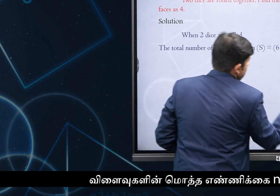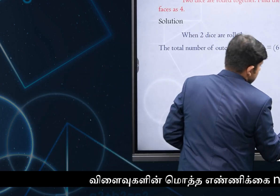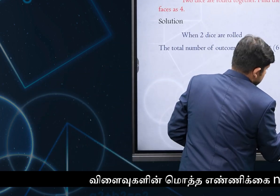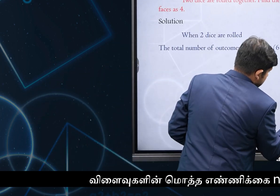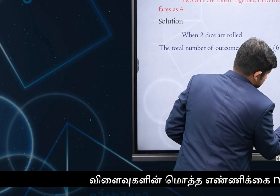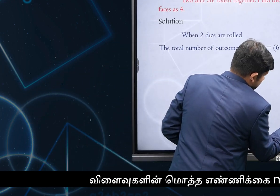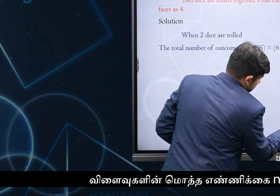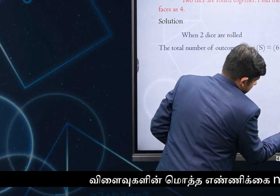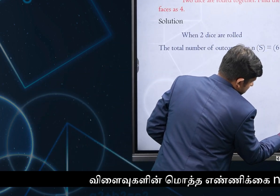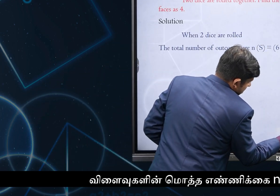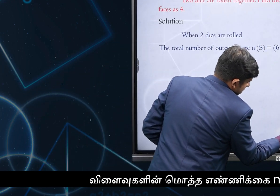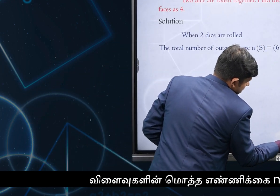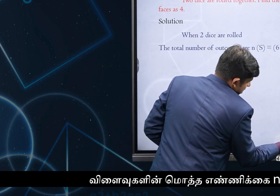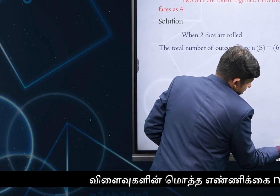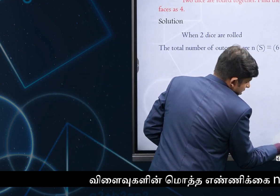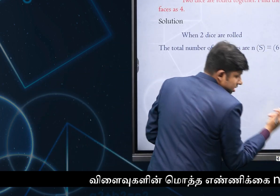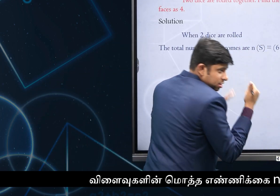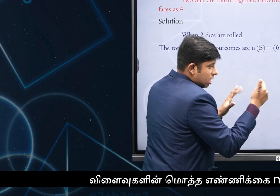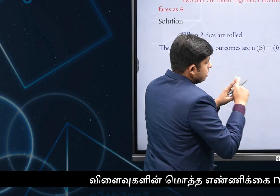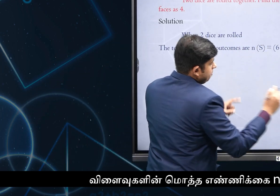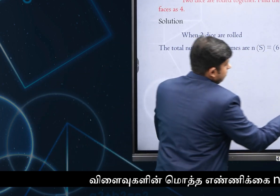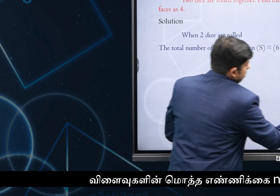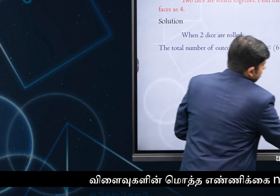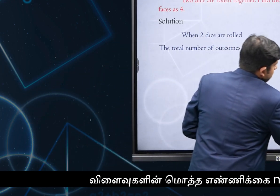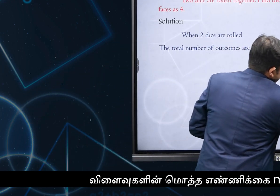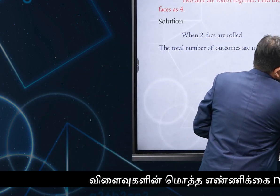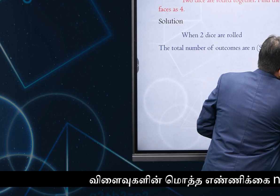பெருக்கல் 6 ஈடு 36.